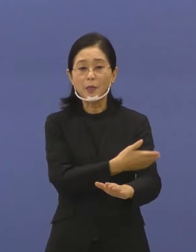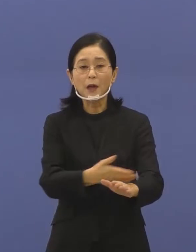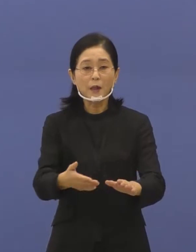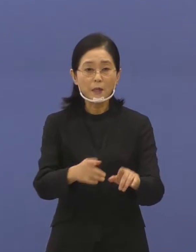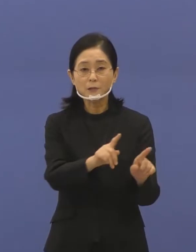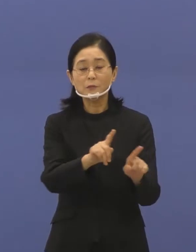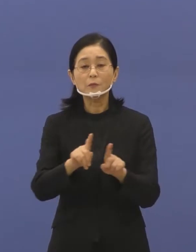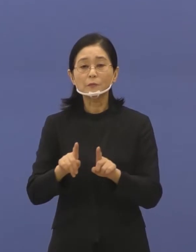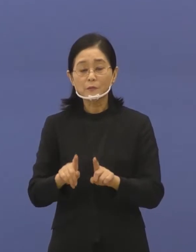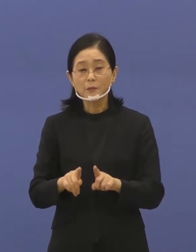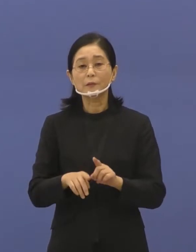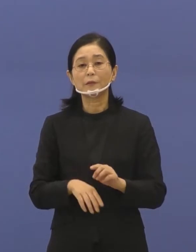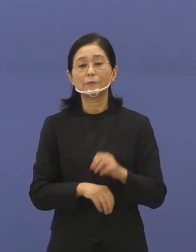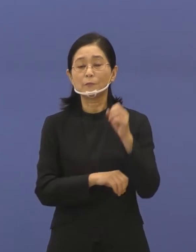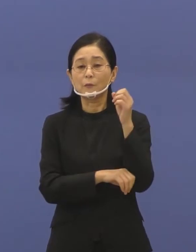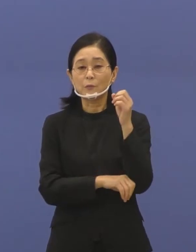ですね、